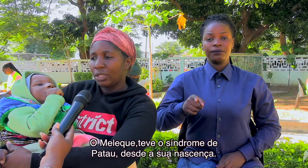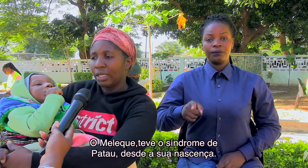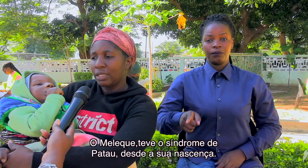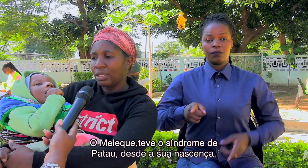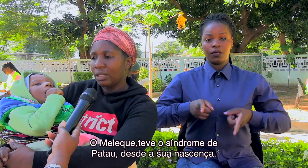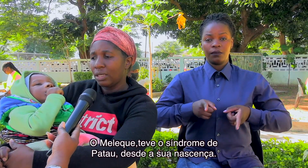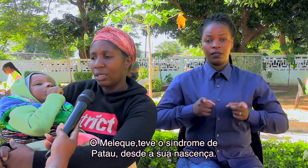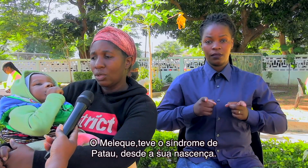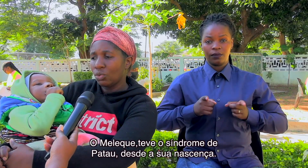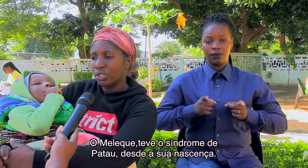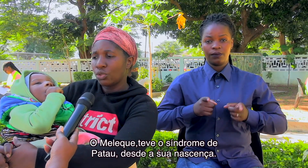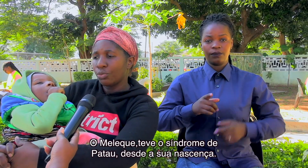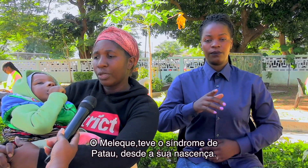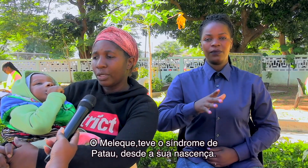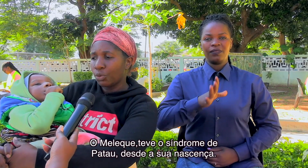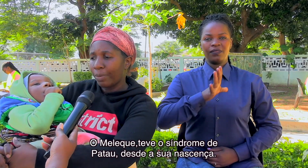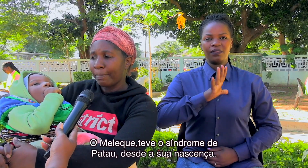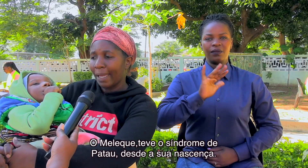Nele que tem o sintoma do papal